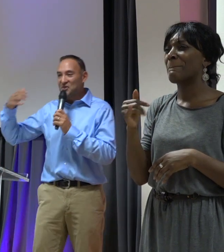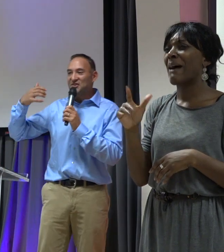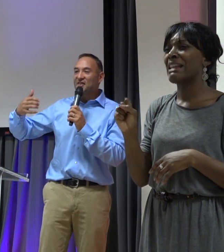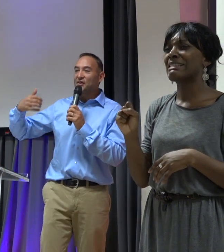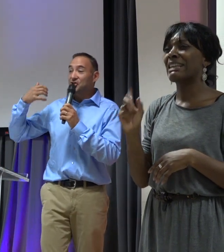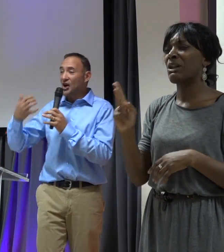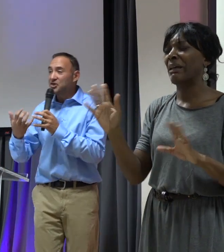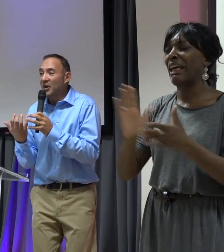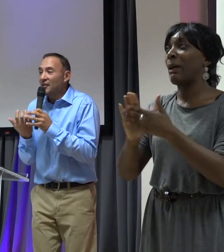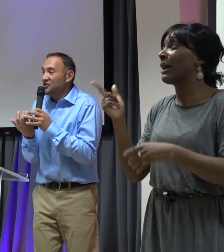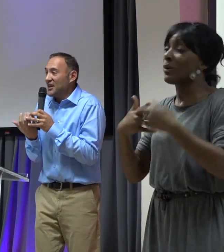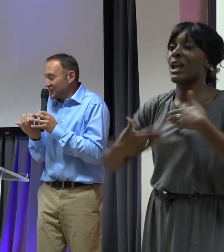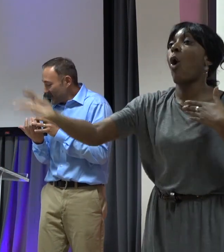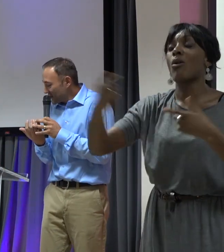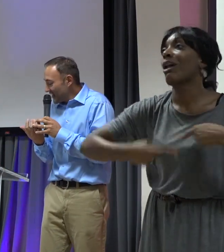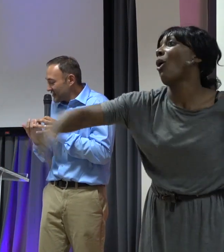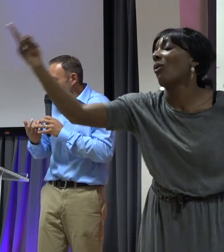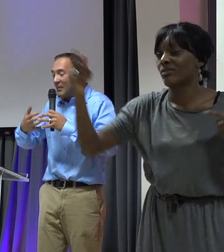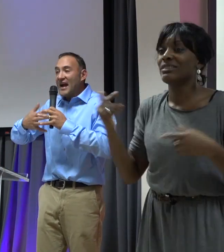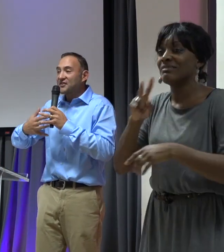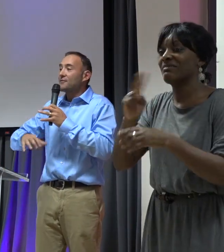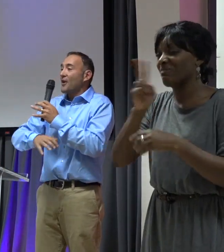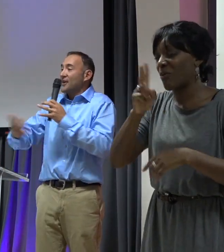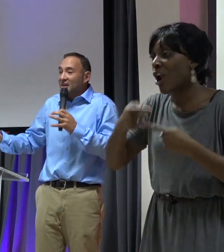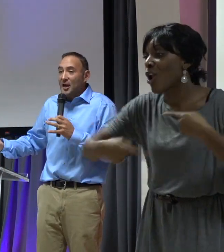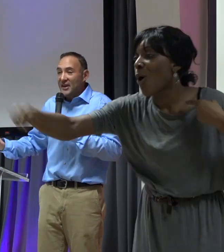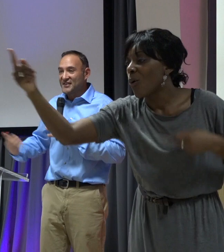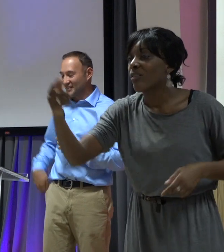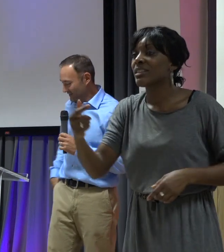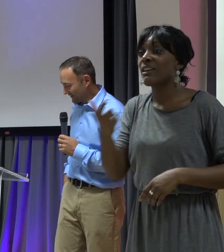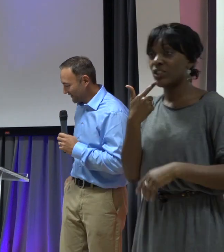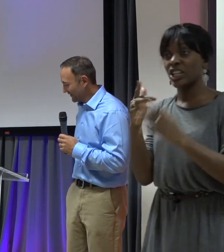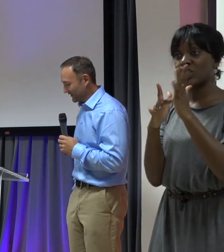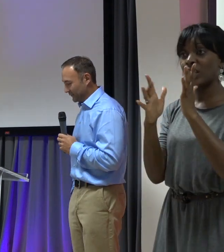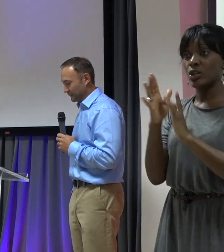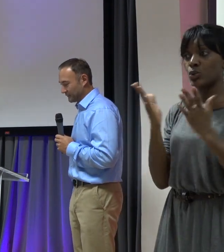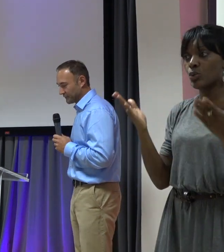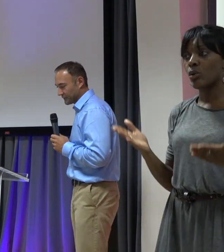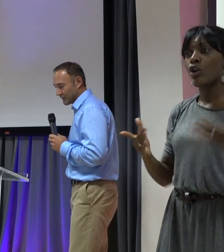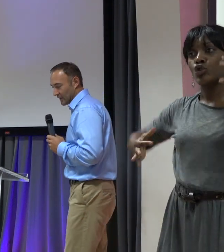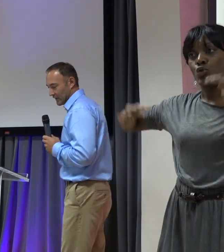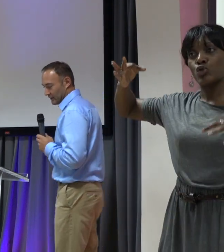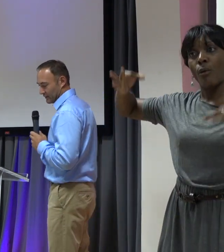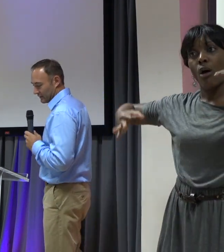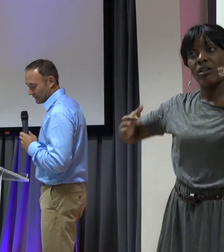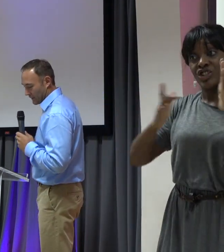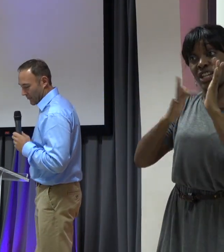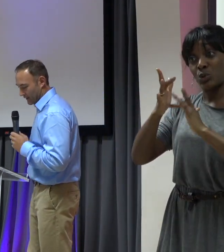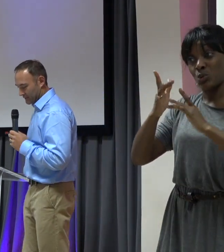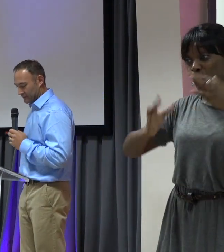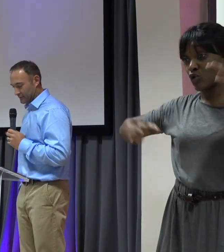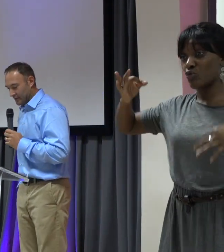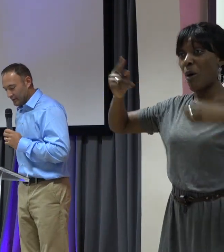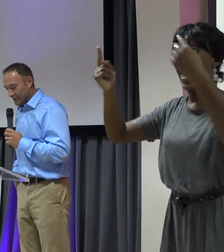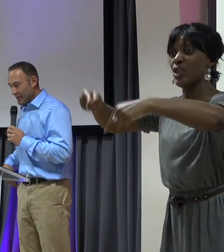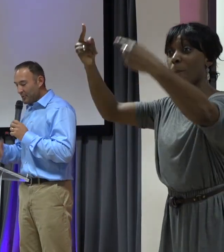So you see that the judgment of Jesus is massive on his enemies. Et vous voyez donc que le jugement de Jésus par rapport à ses ennemis, c'est